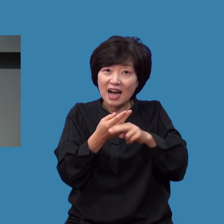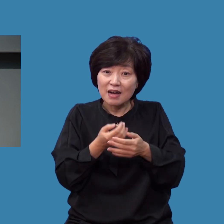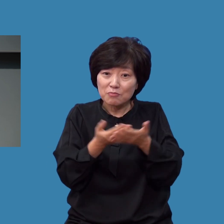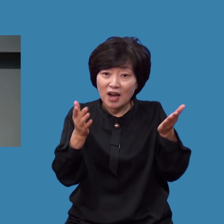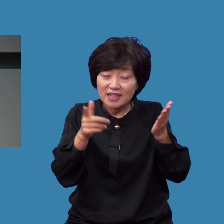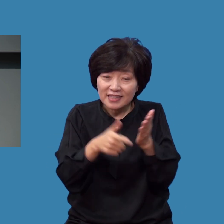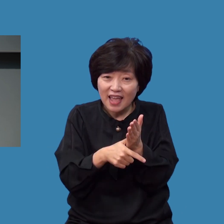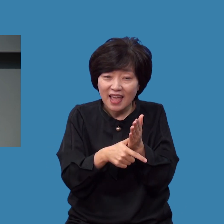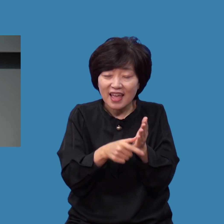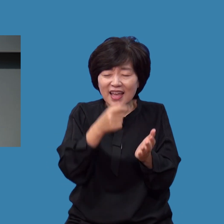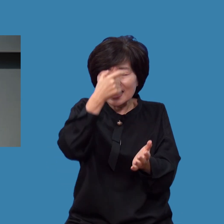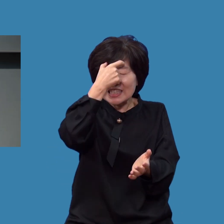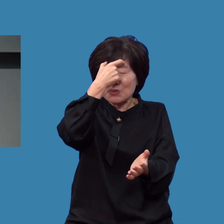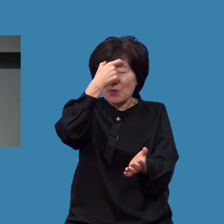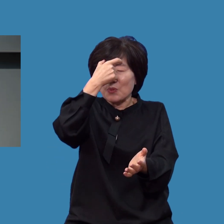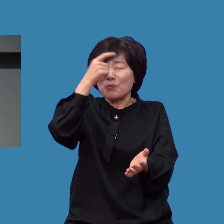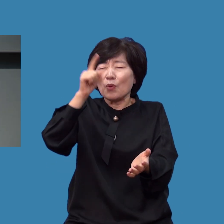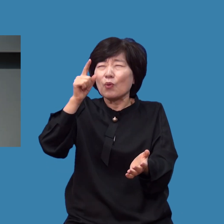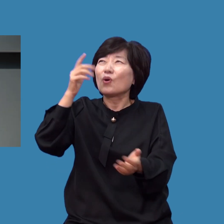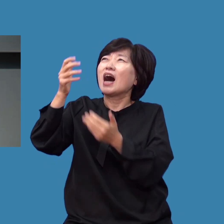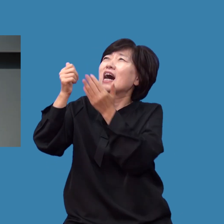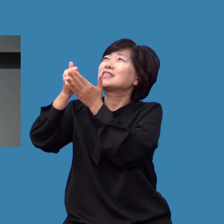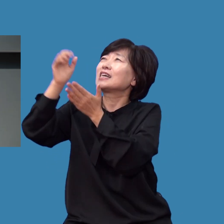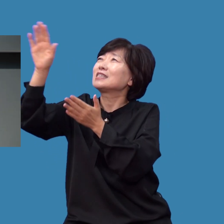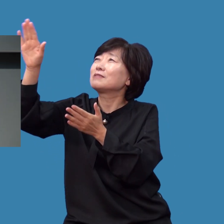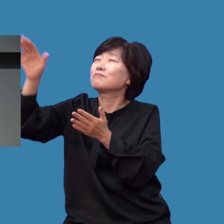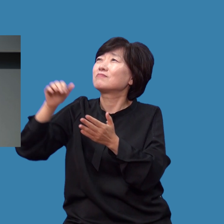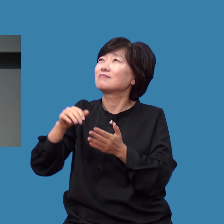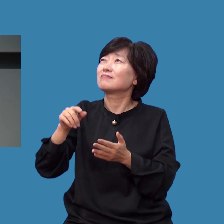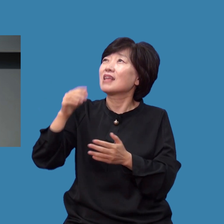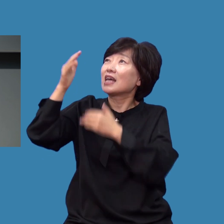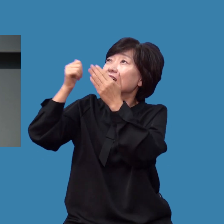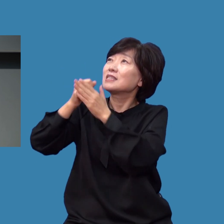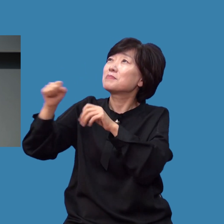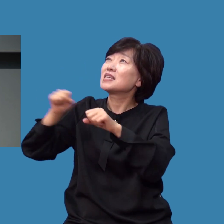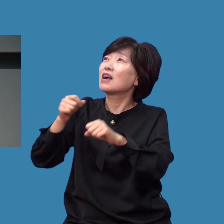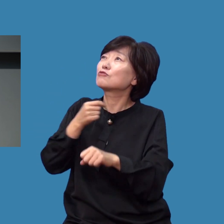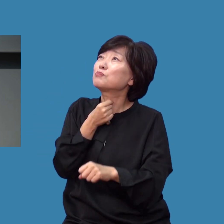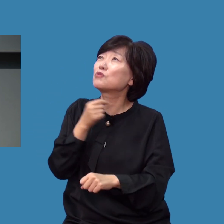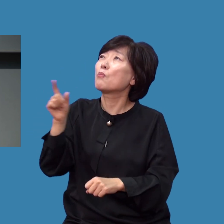기도하고 추구하셔야 되냐면, 하나님 지금 무엇을 하기 원하십니까?